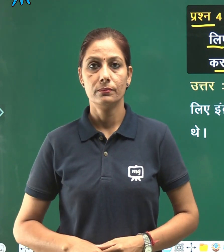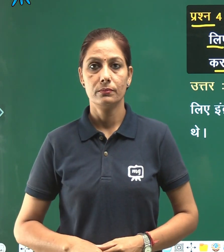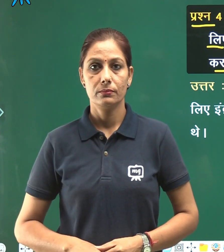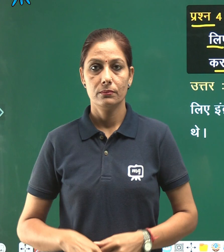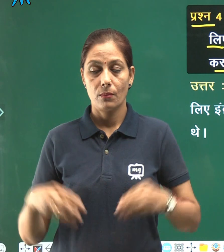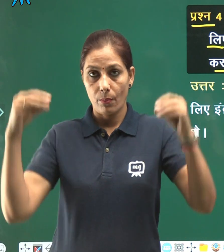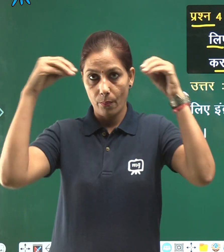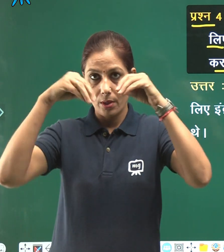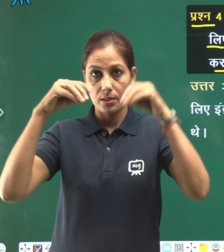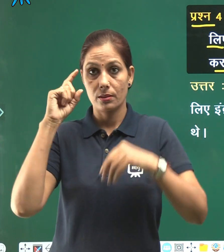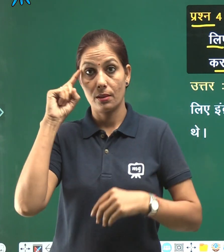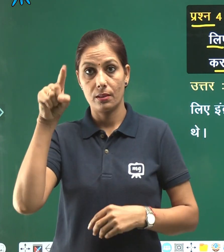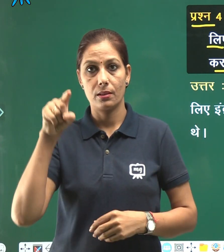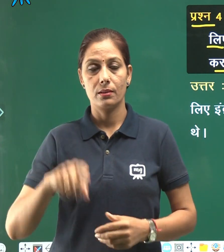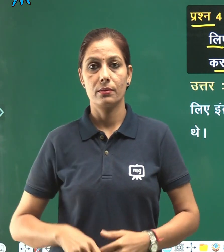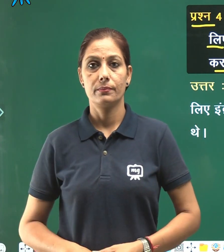बारिश के लिए